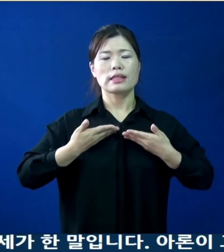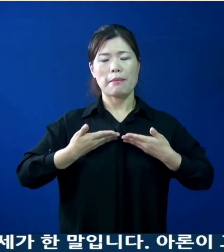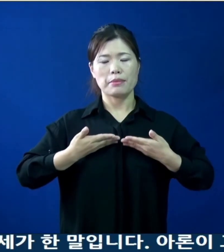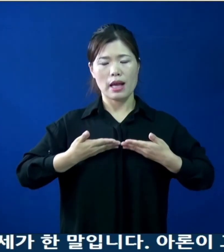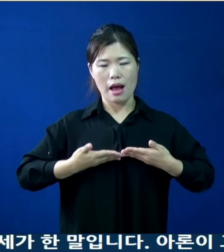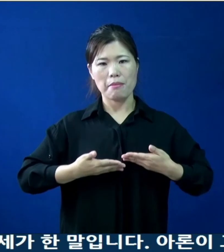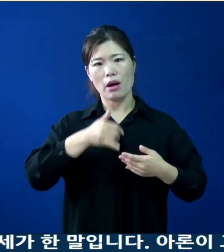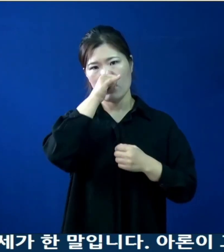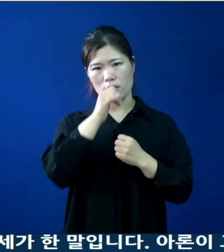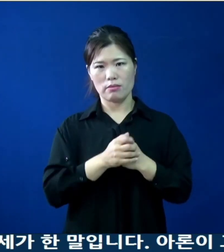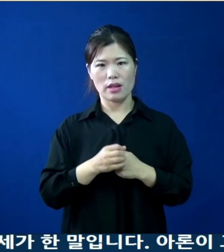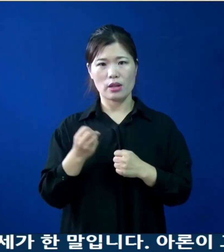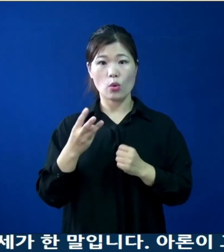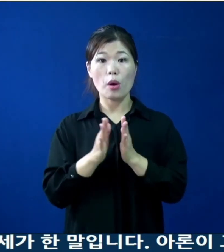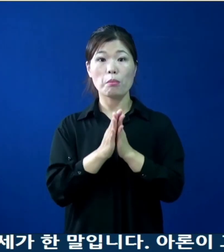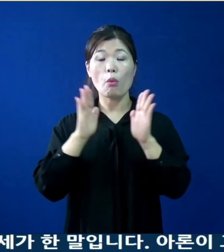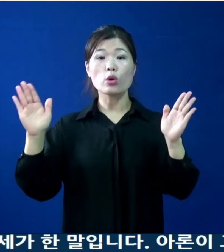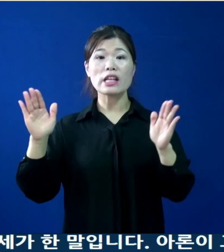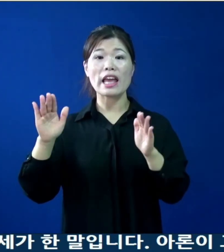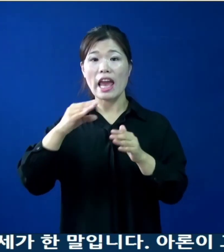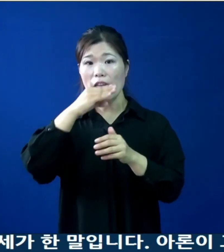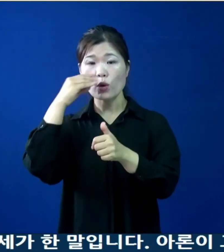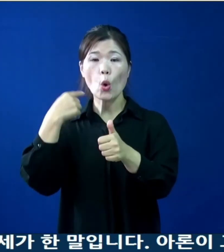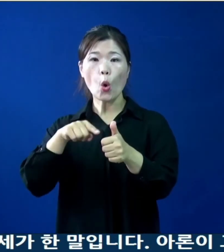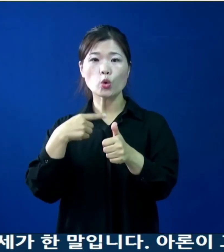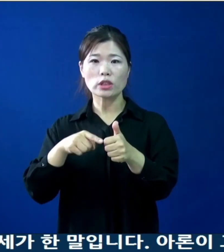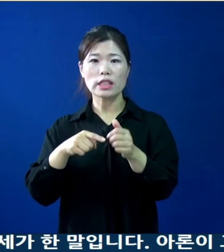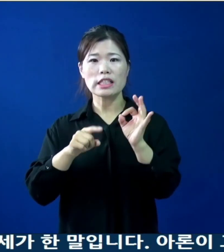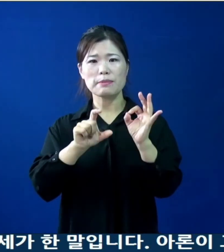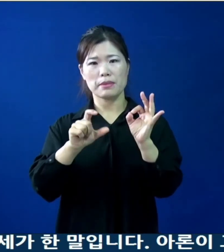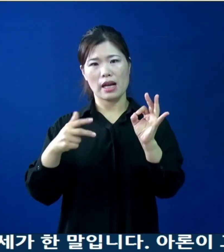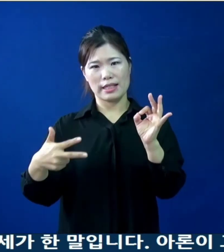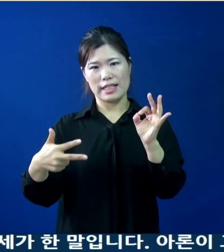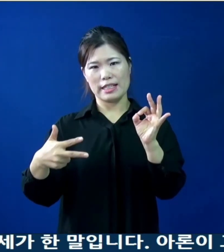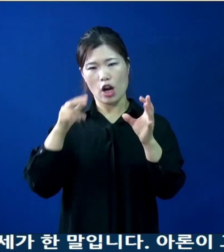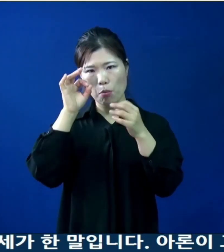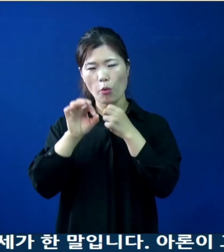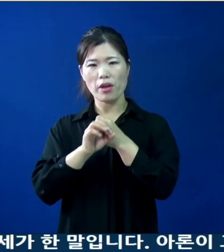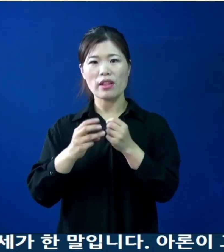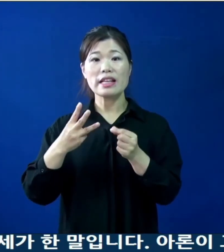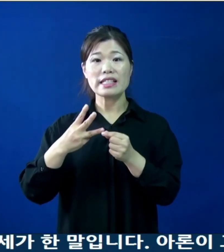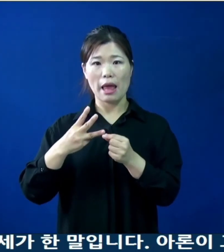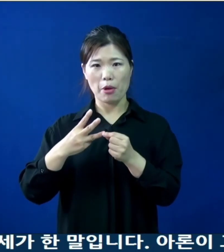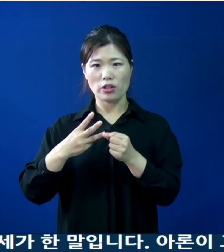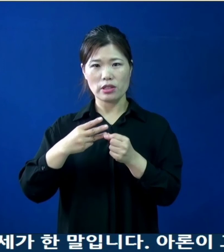모세의 세 번째 교훈은 7절에 나옵니다. 7절